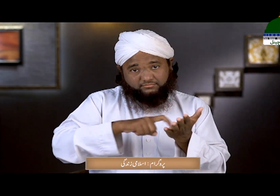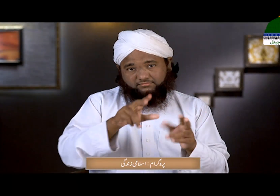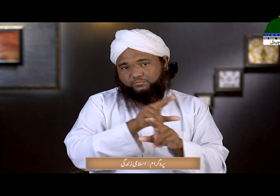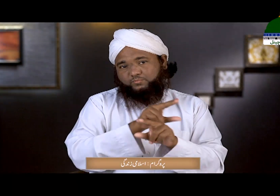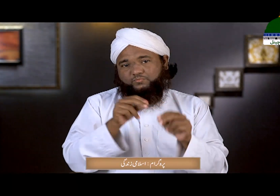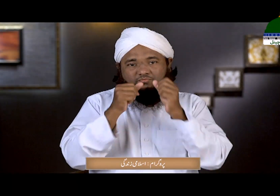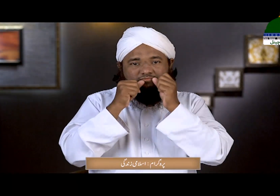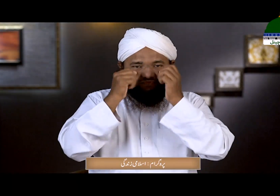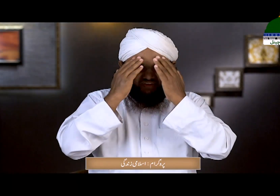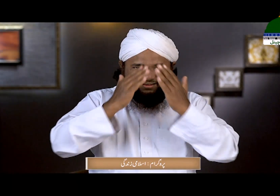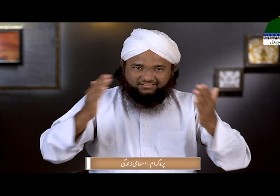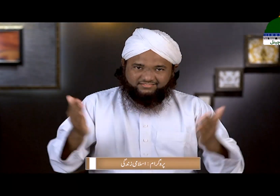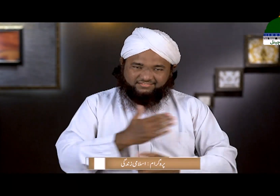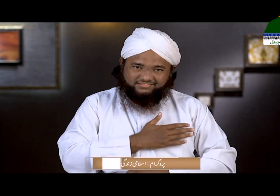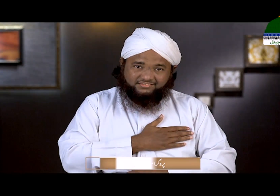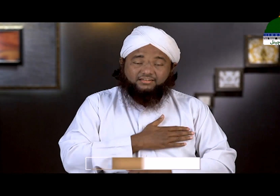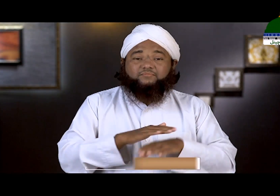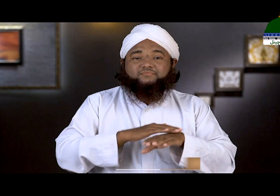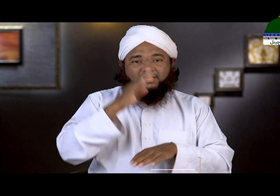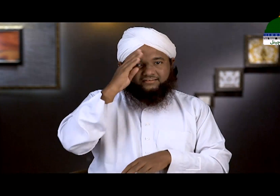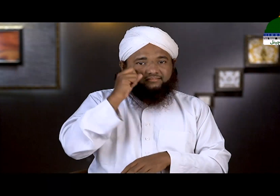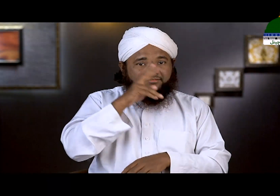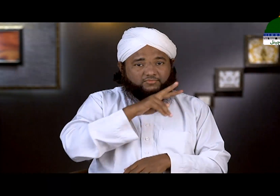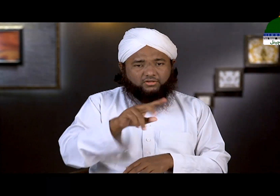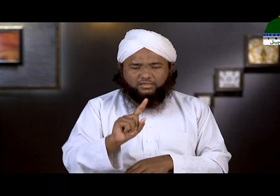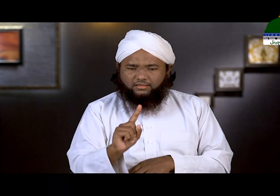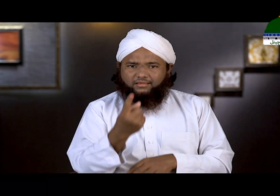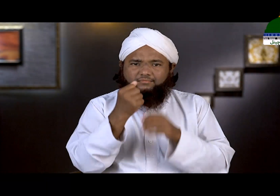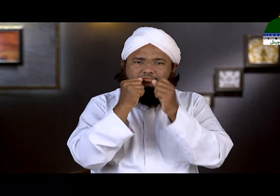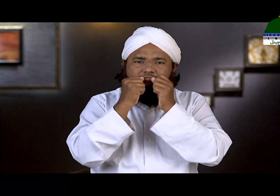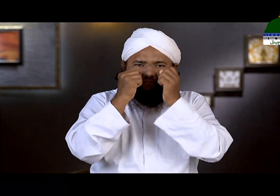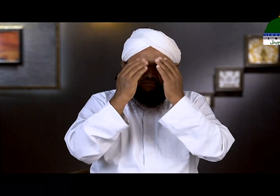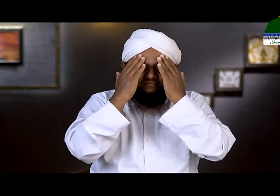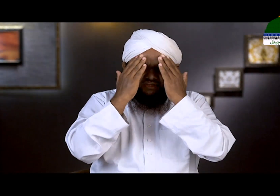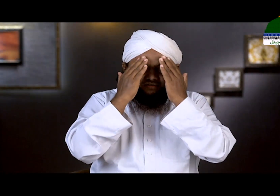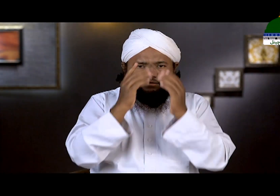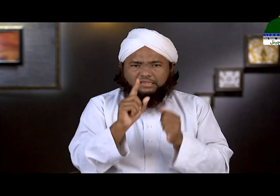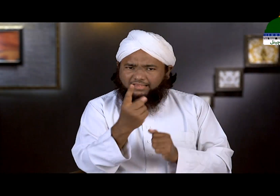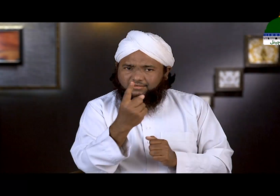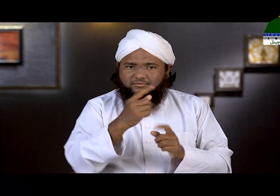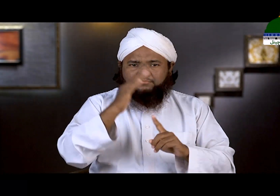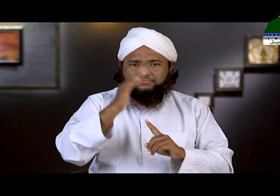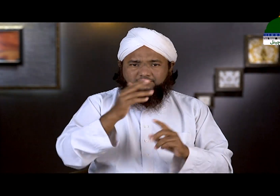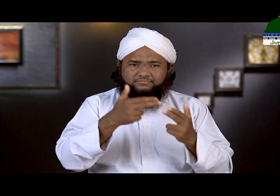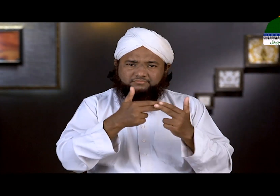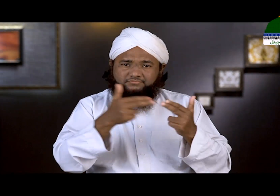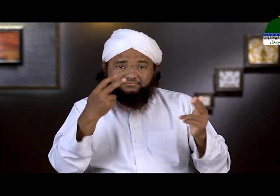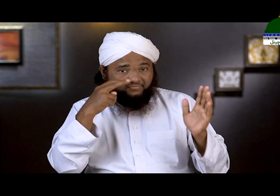صلی اللہ علی محمد۔ اے عاشقان درود، ہم نے صرف ایک بار درود پاک پڑھنے کی برکات سنی ہے،